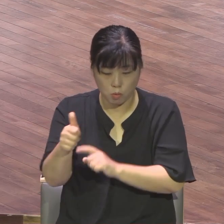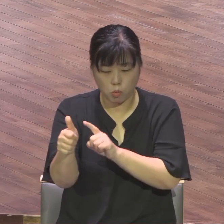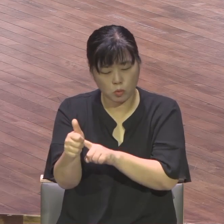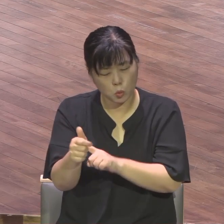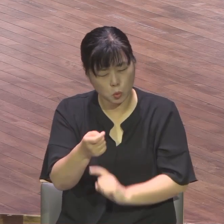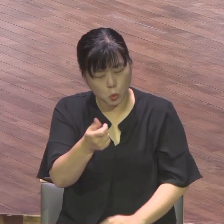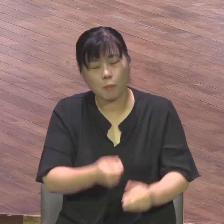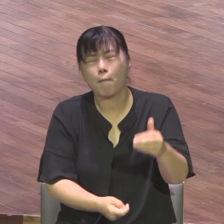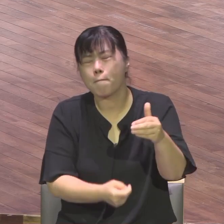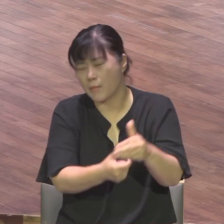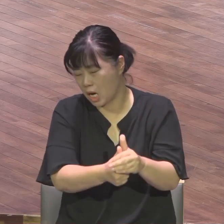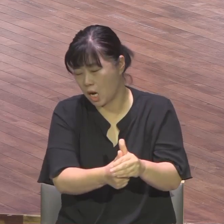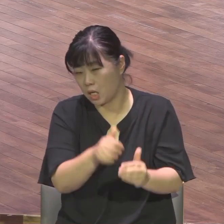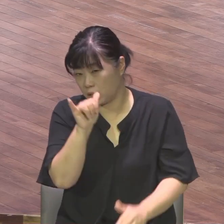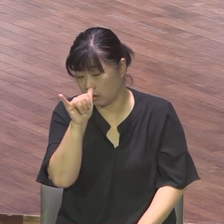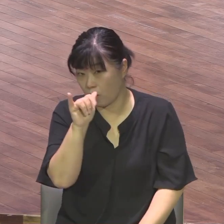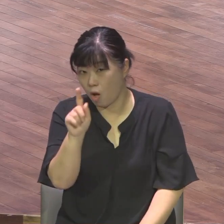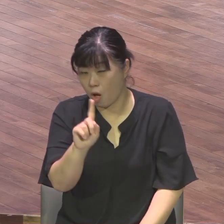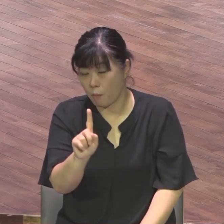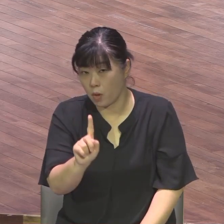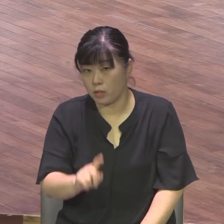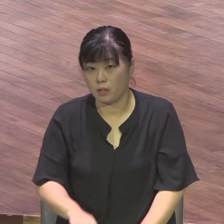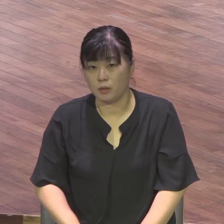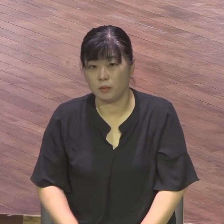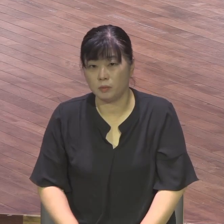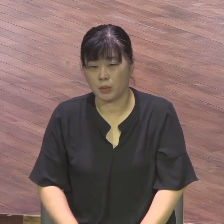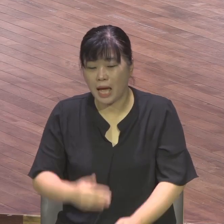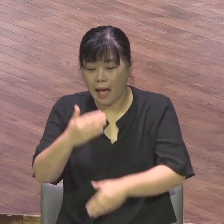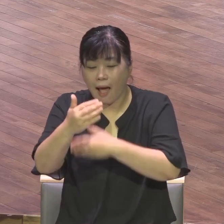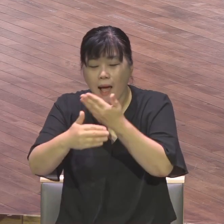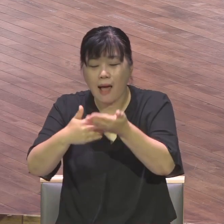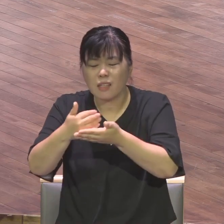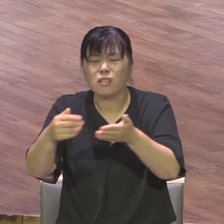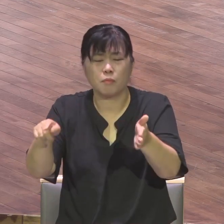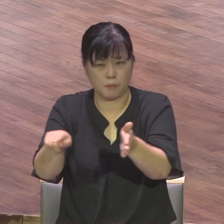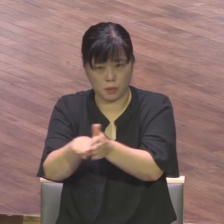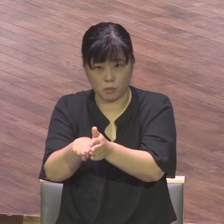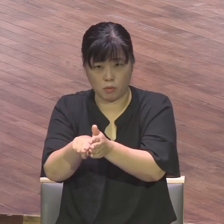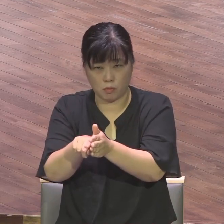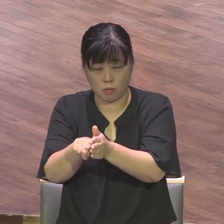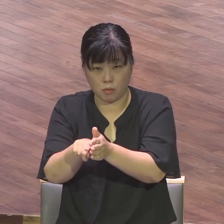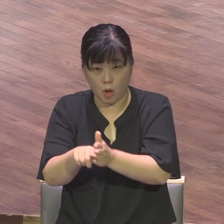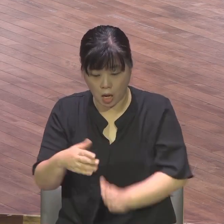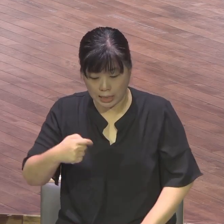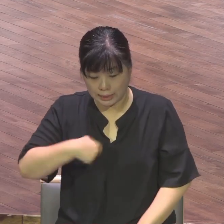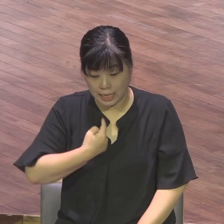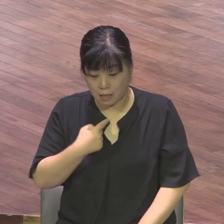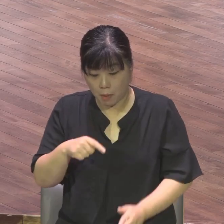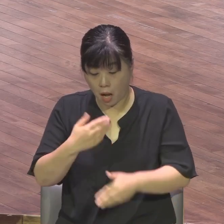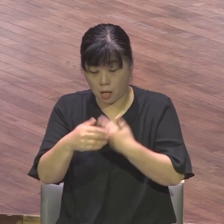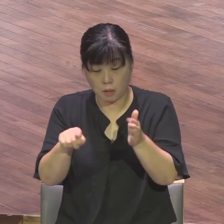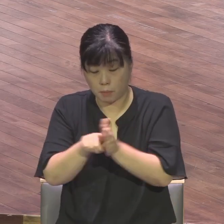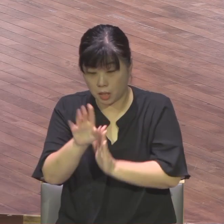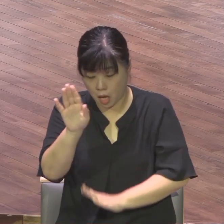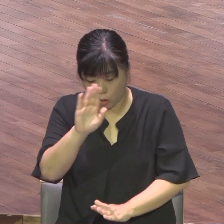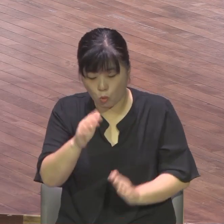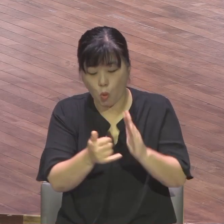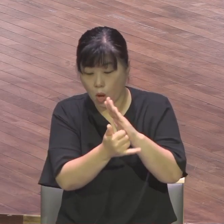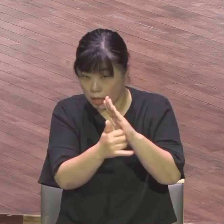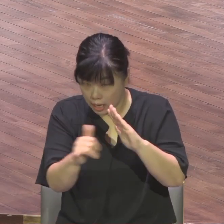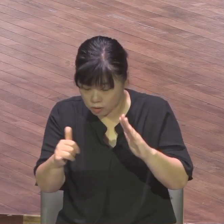그것도 온 집안과 함께 온 일가 친지들